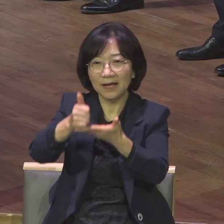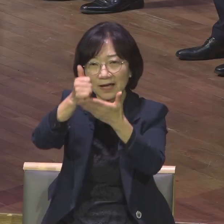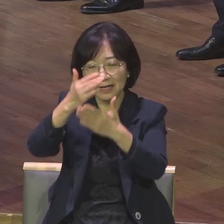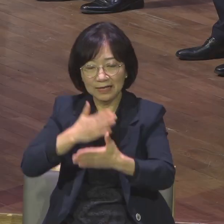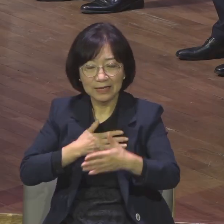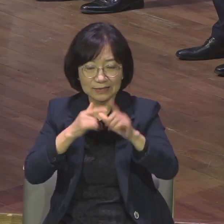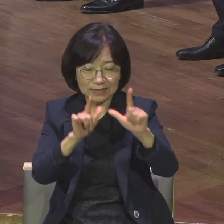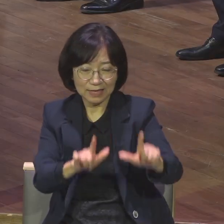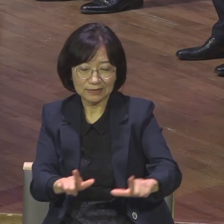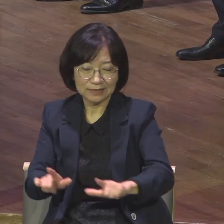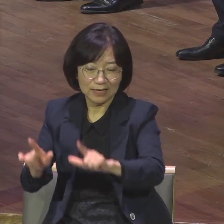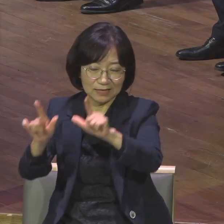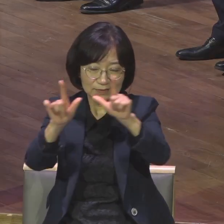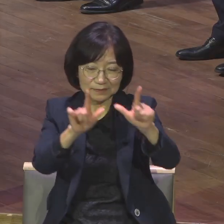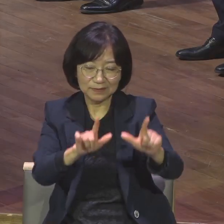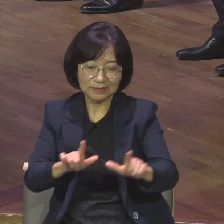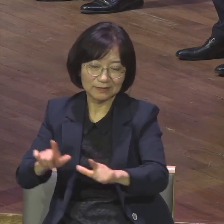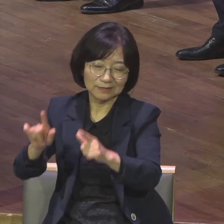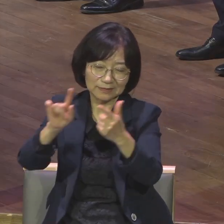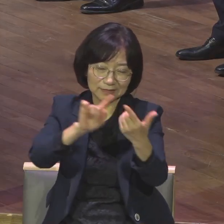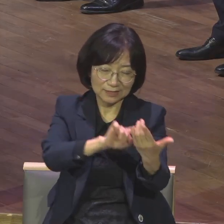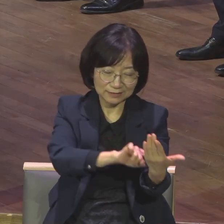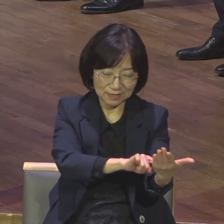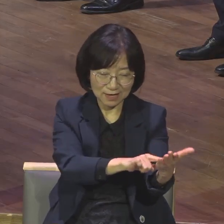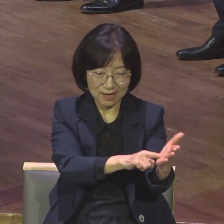예수만 내 삶에